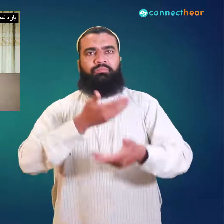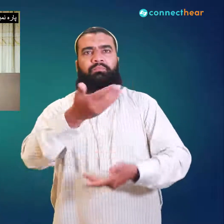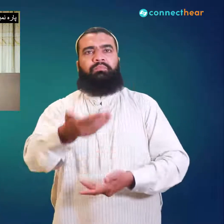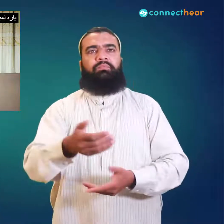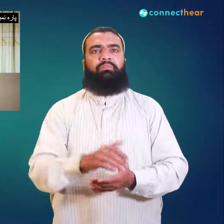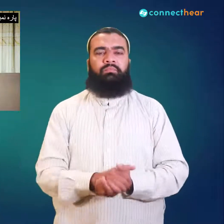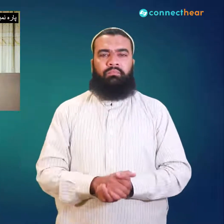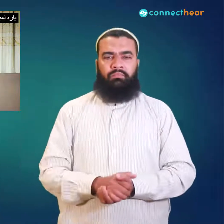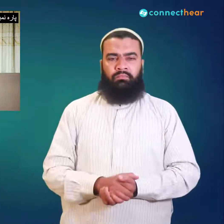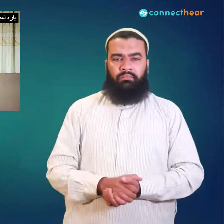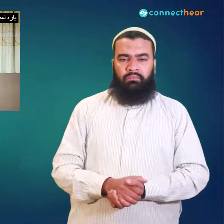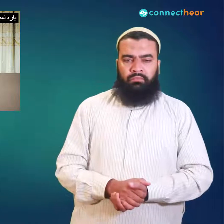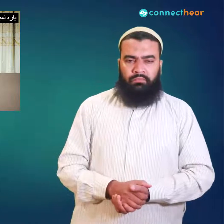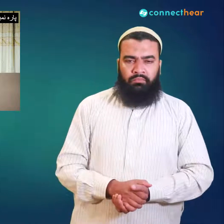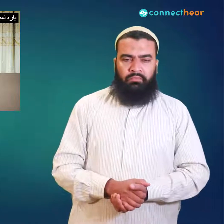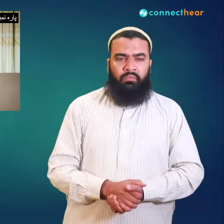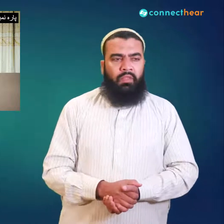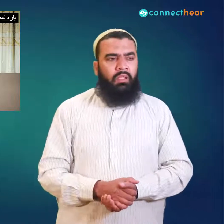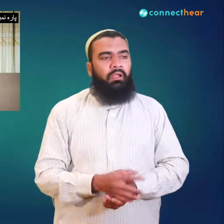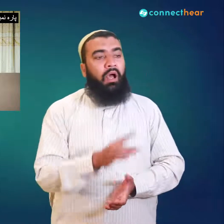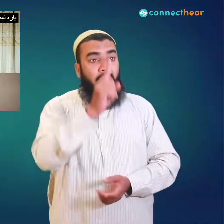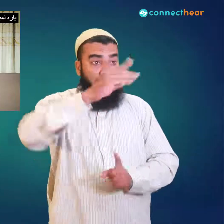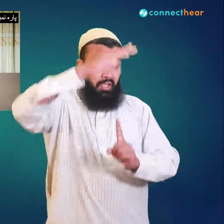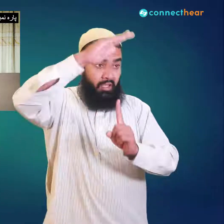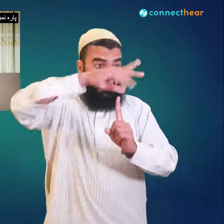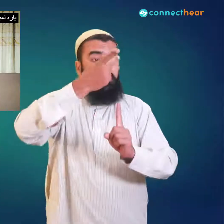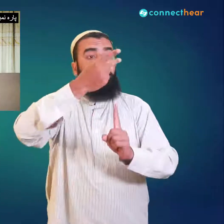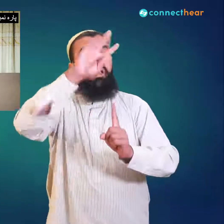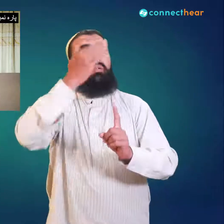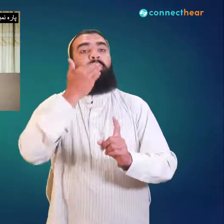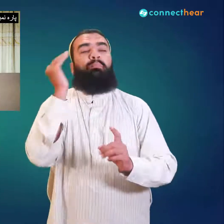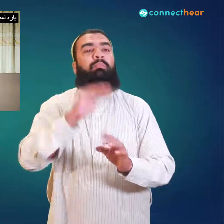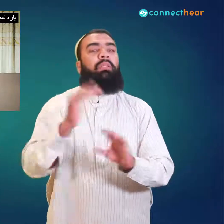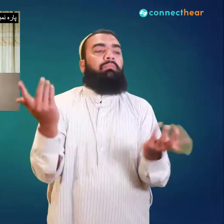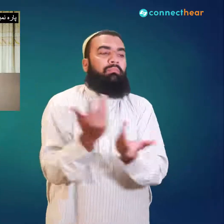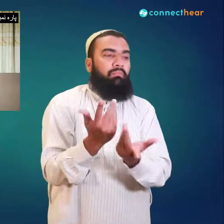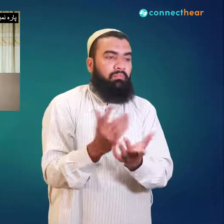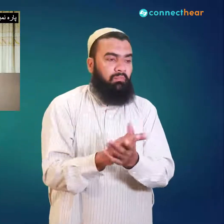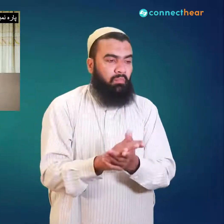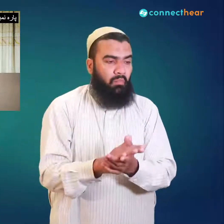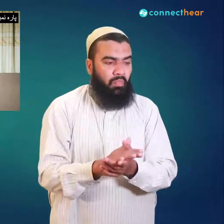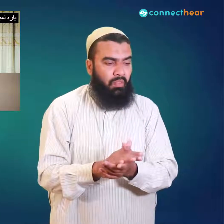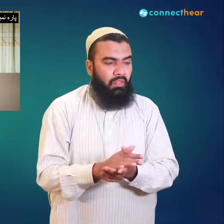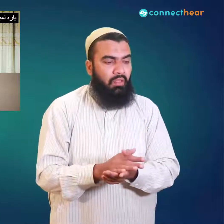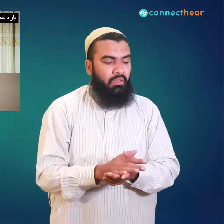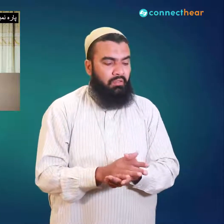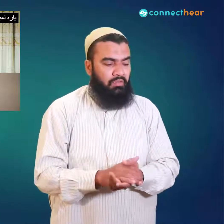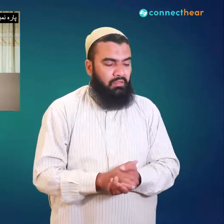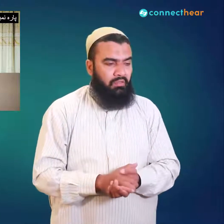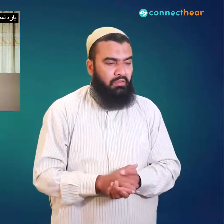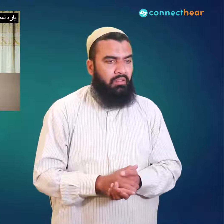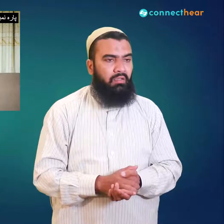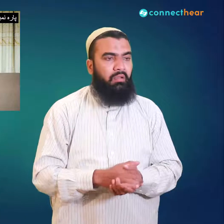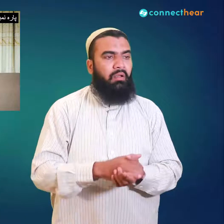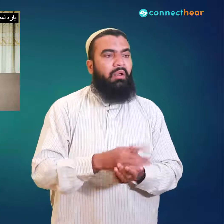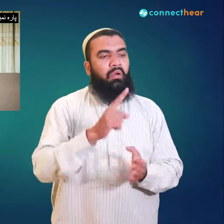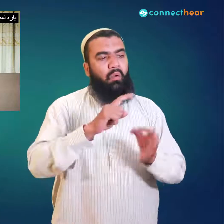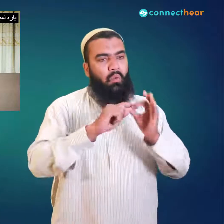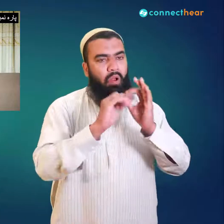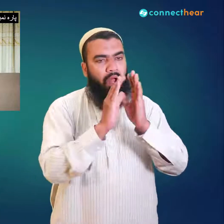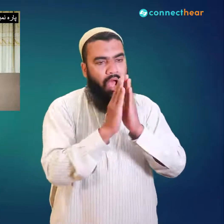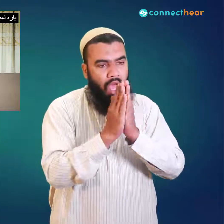انسانیت کے لیے اللہ رب العزت کی طرف سے ایک عظیم نعمت آ گئی، اور وہ عظیم